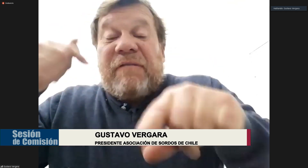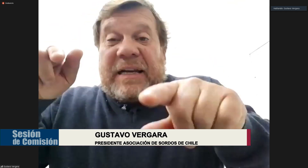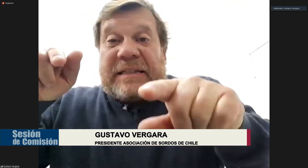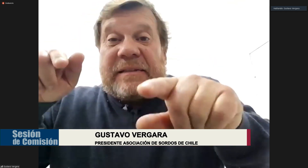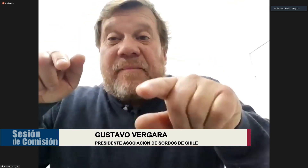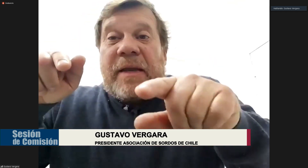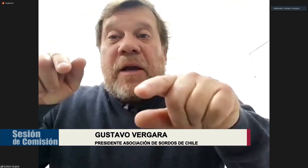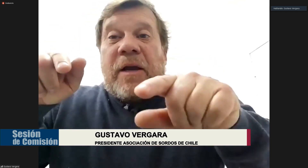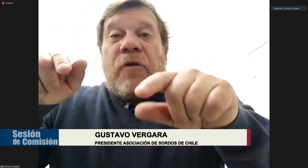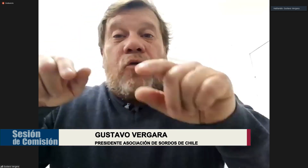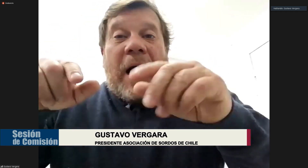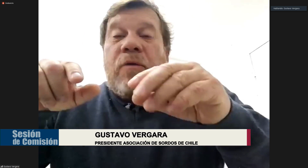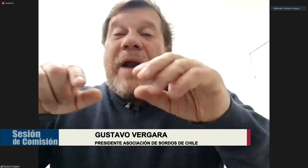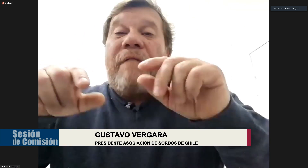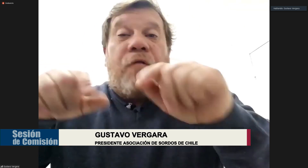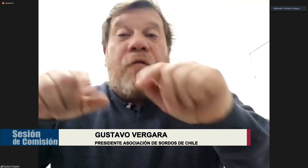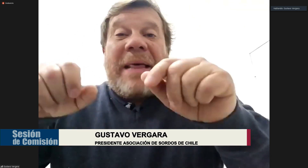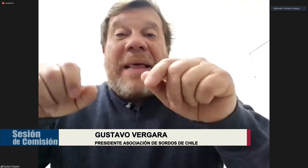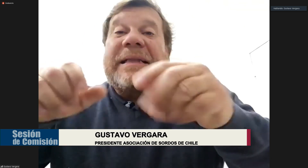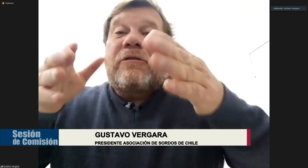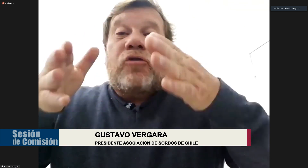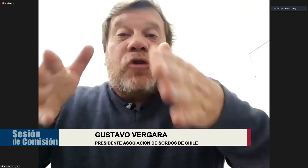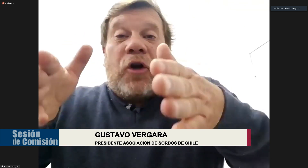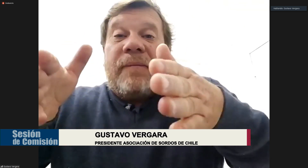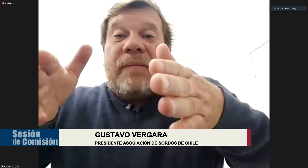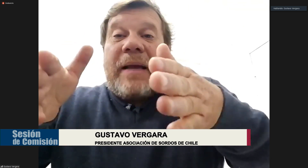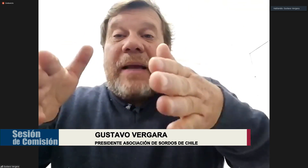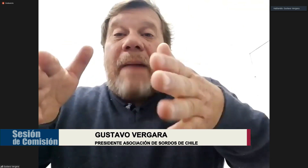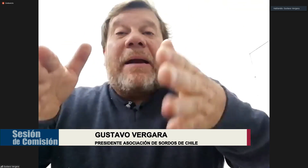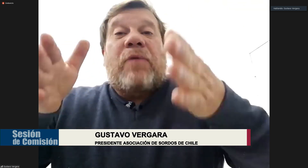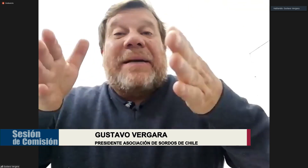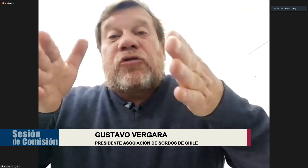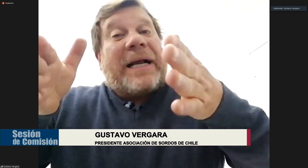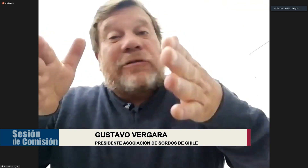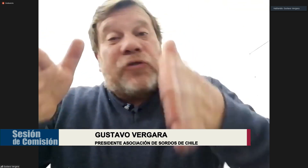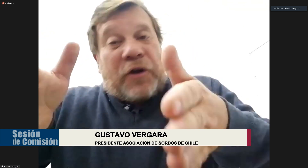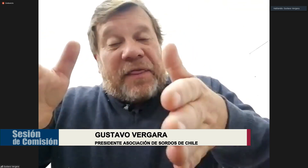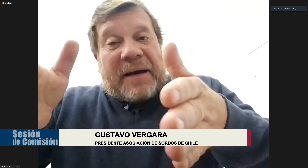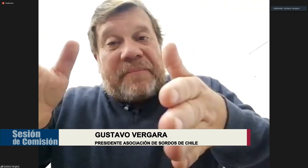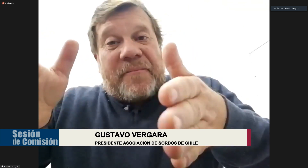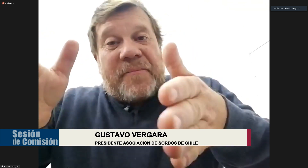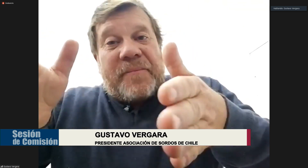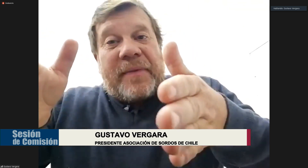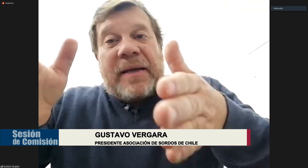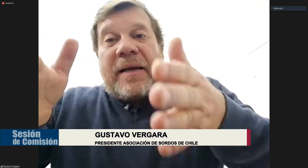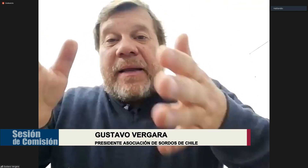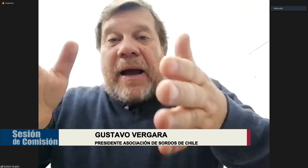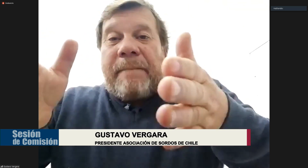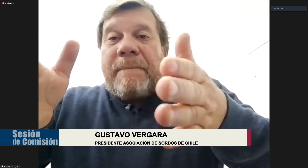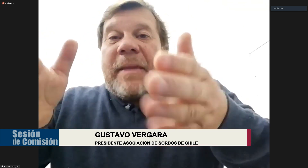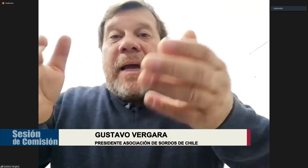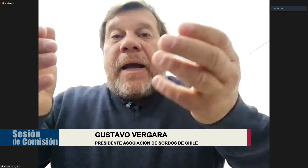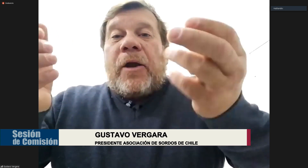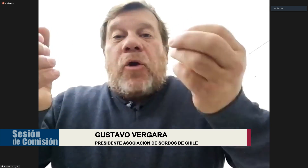débiles. No hay una forma de atención para una persona sorda, ya. No